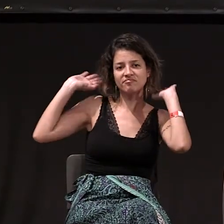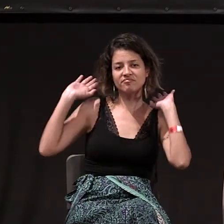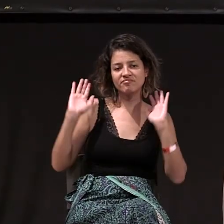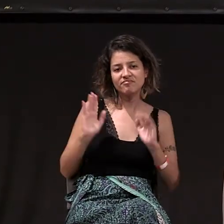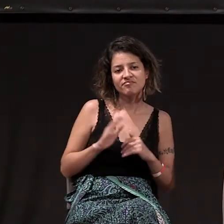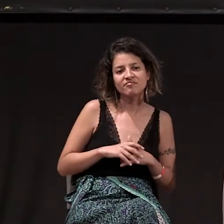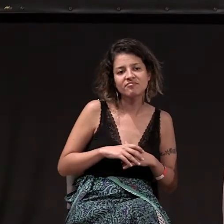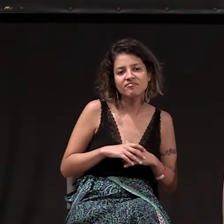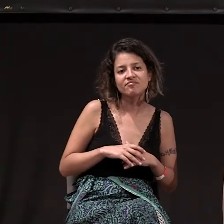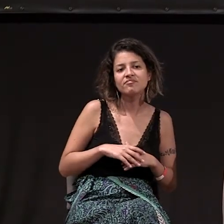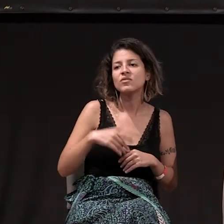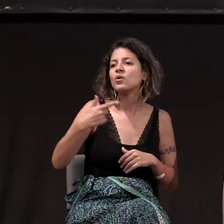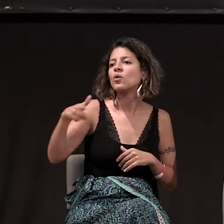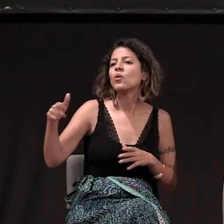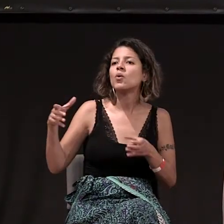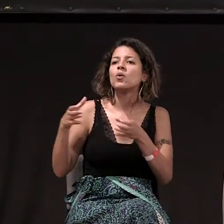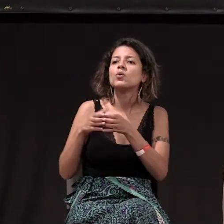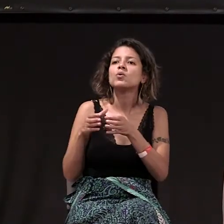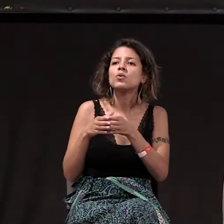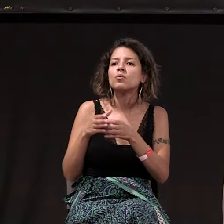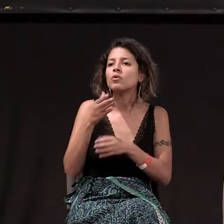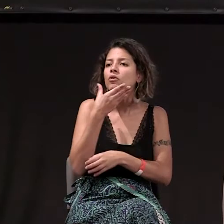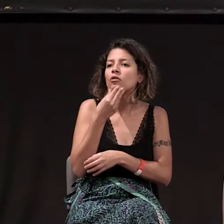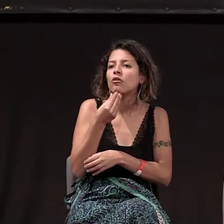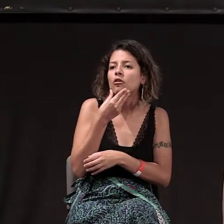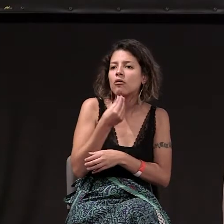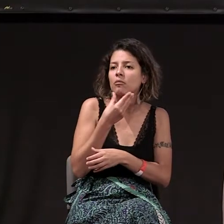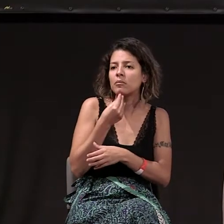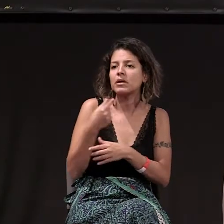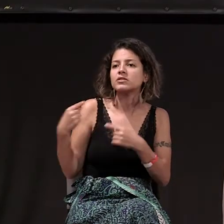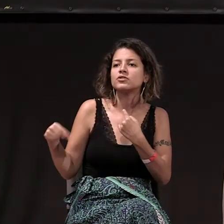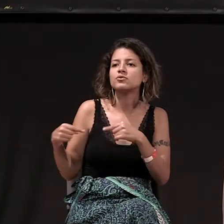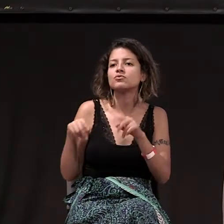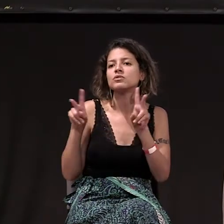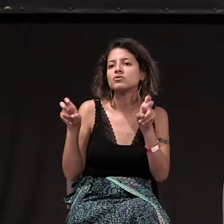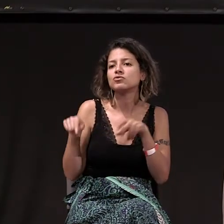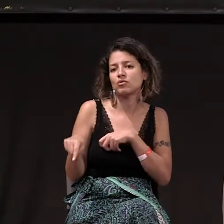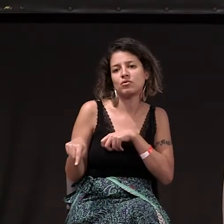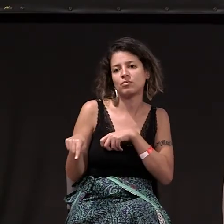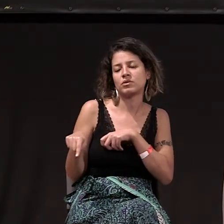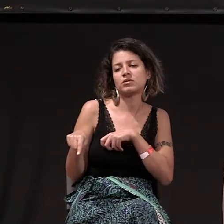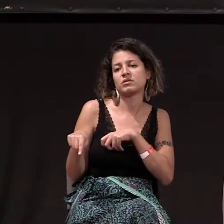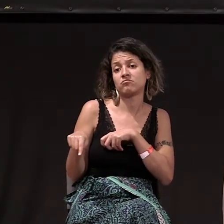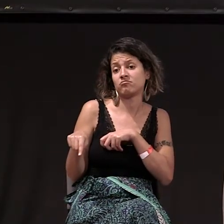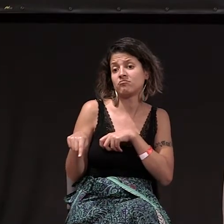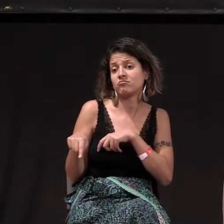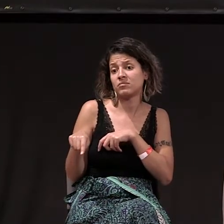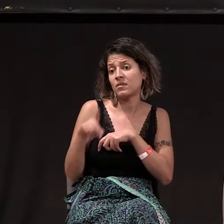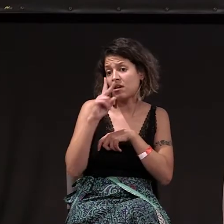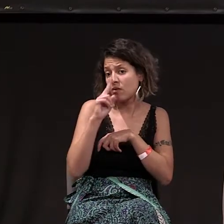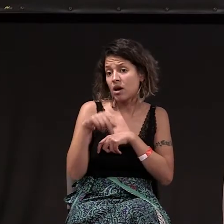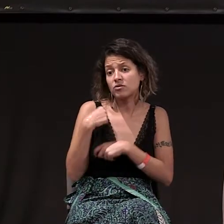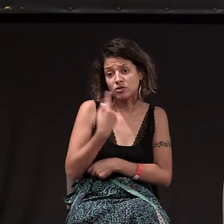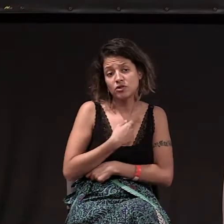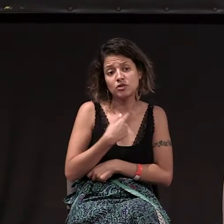Eu não conheço nenhum grupo assim de homens que se reúnem nesse sentido. E eu acho que, às vezes, a gente